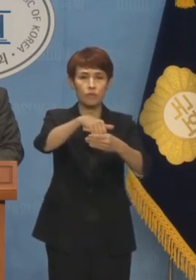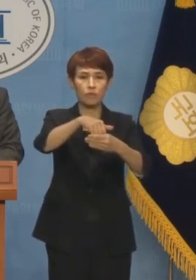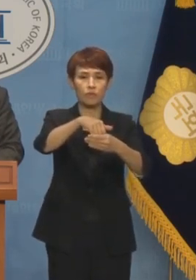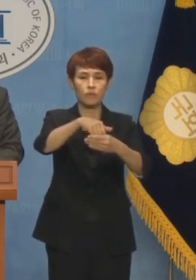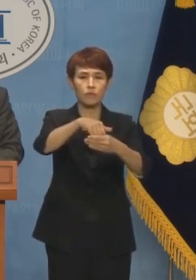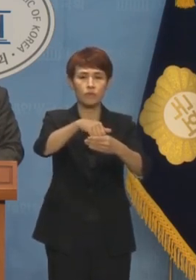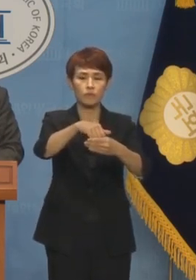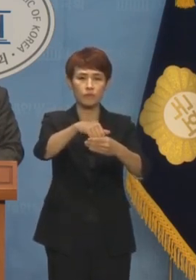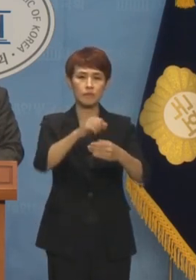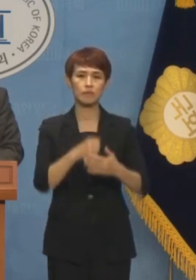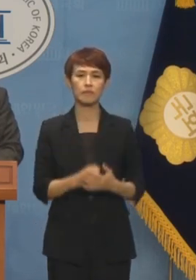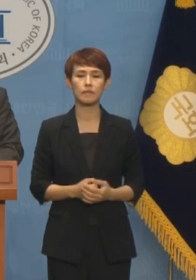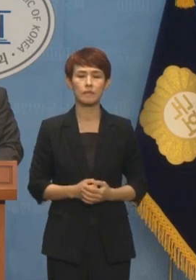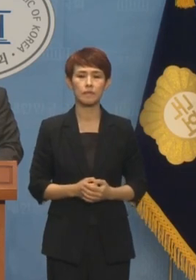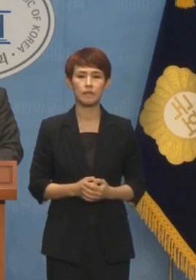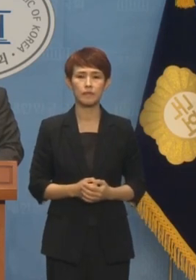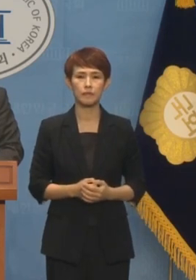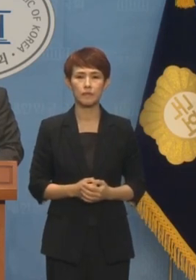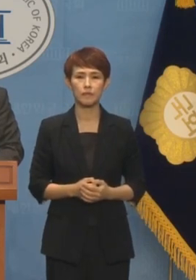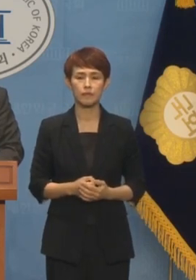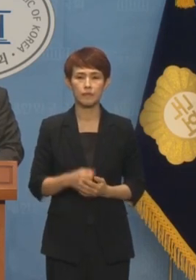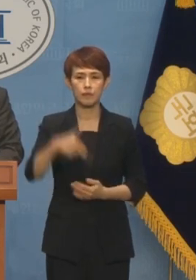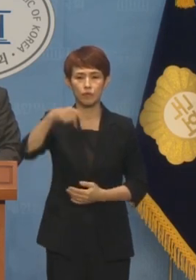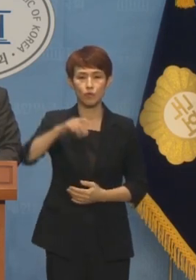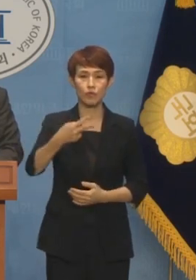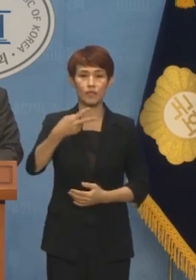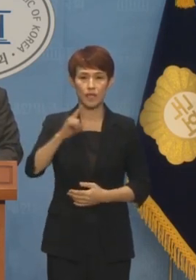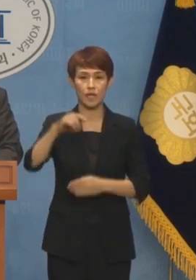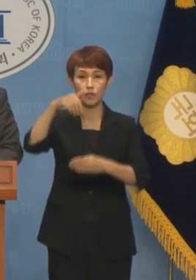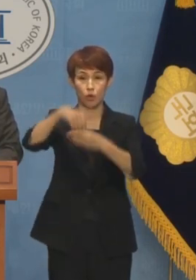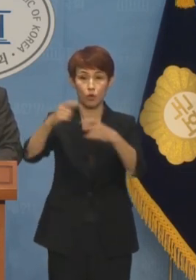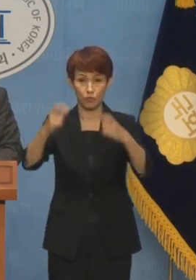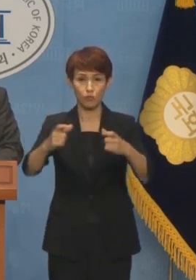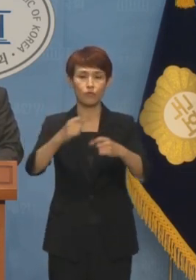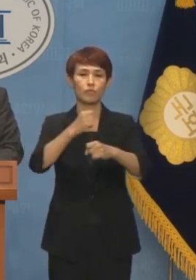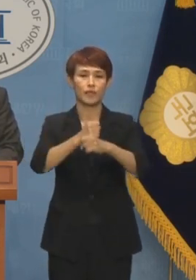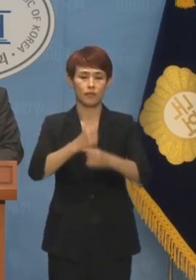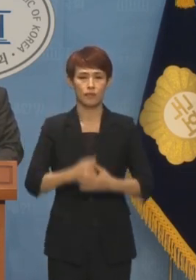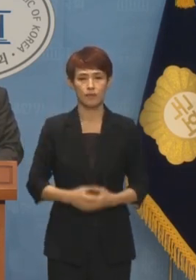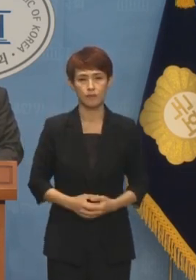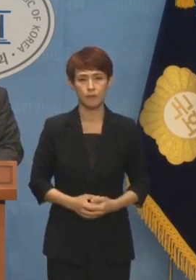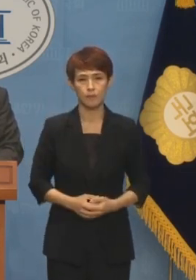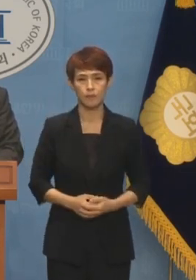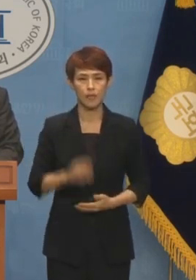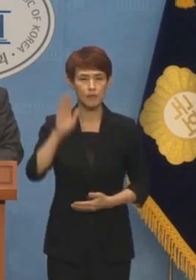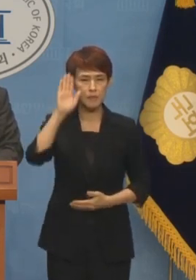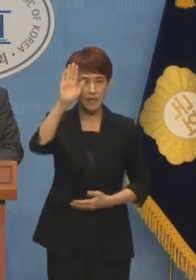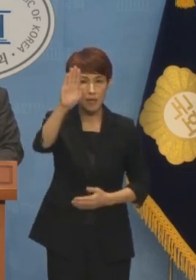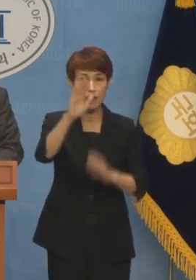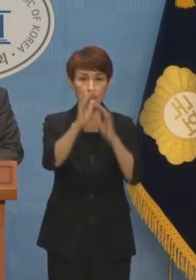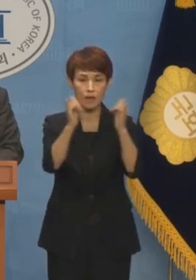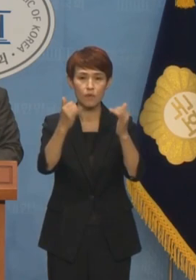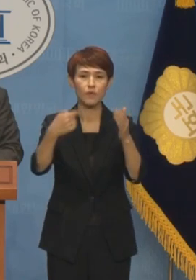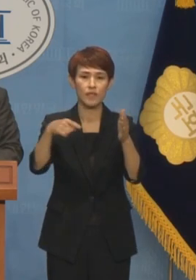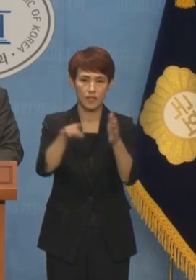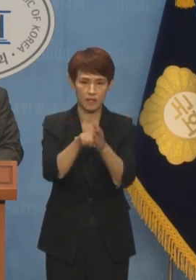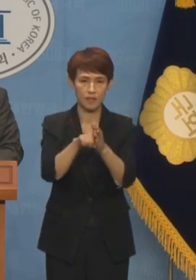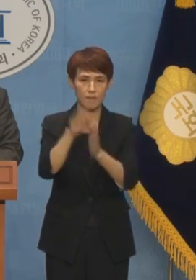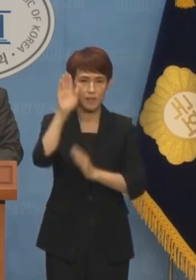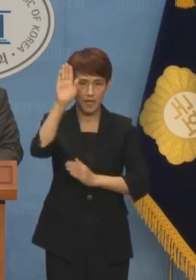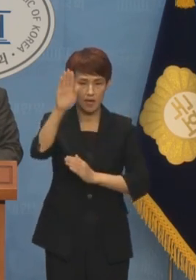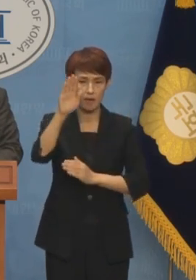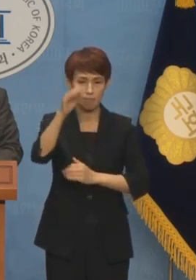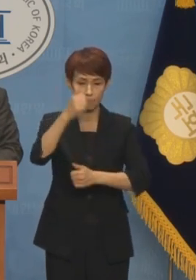폐지하고 3, 4인 중대 선거구제를 구현해내겠습니다. 셋째, 미래 세대를 위한 정당, 미래 세대를 위한